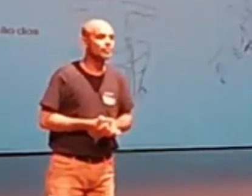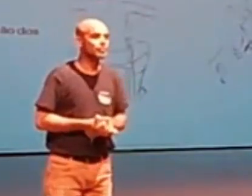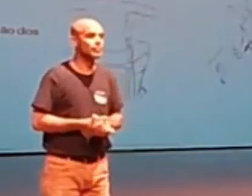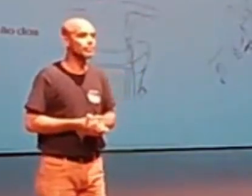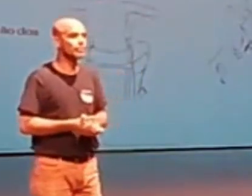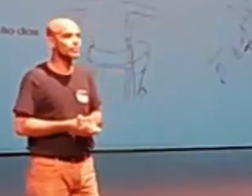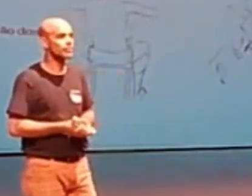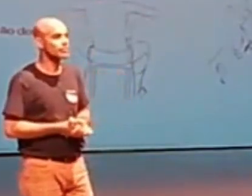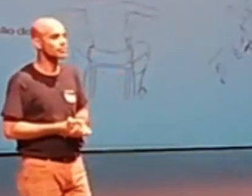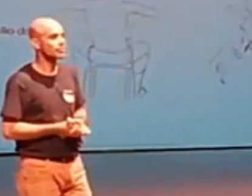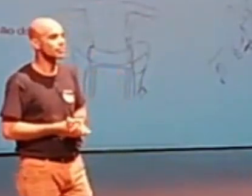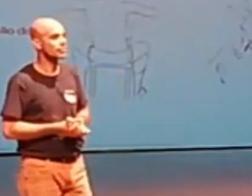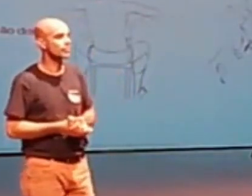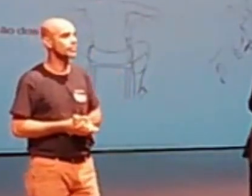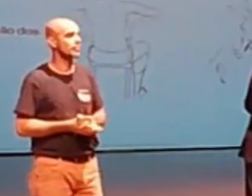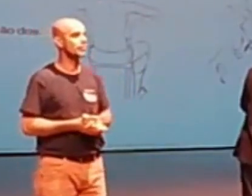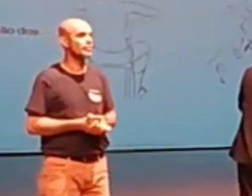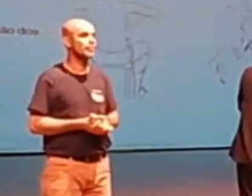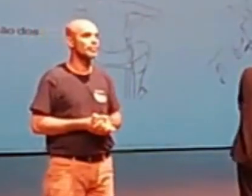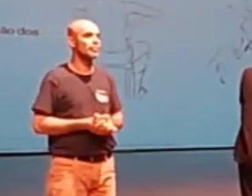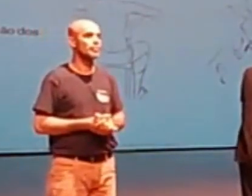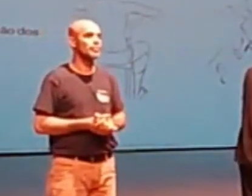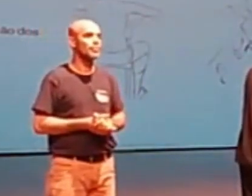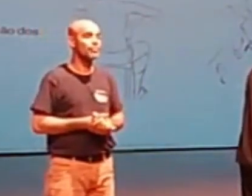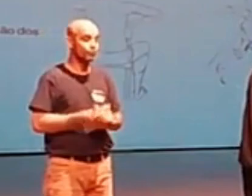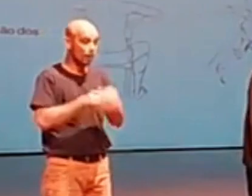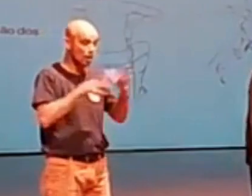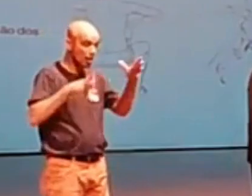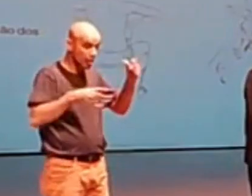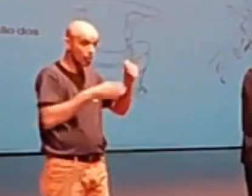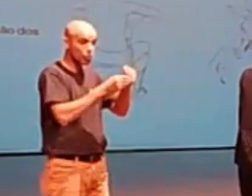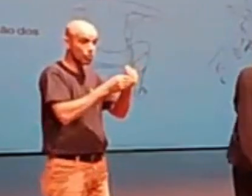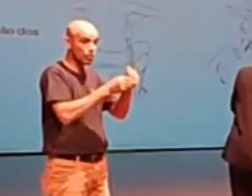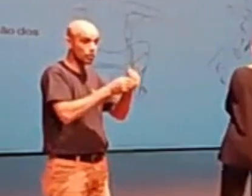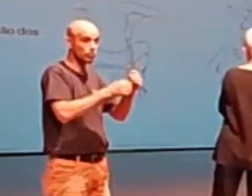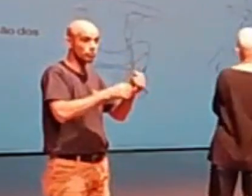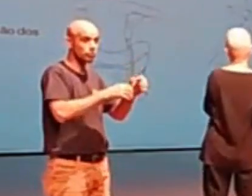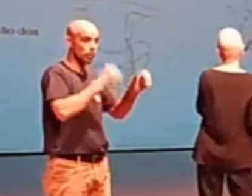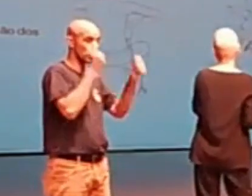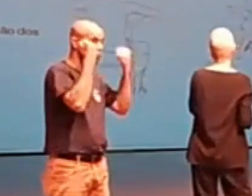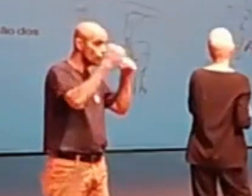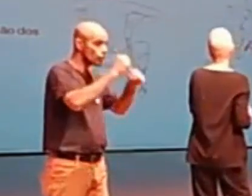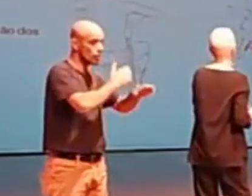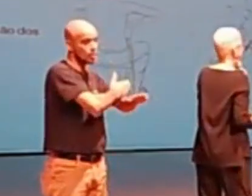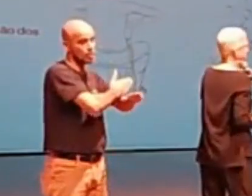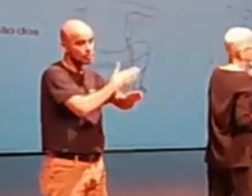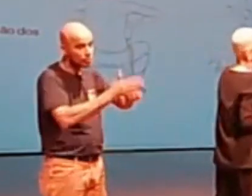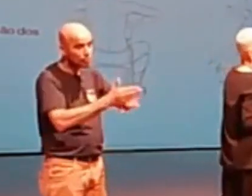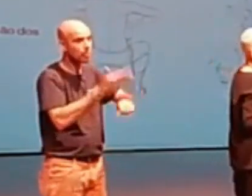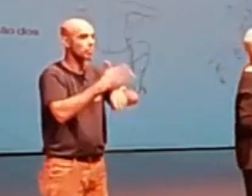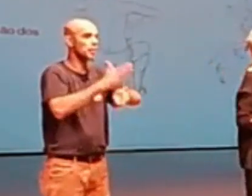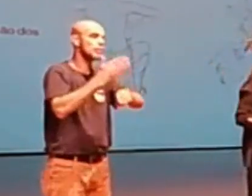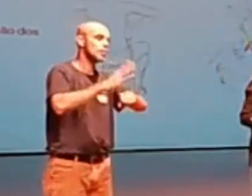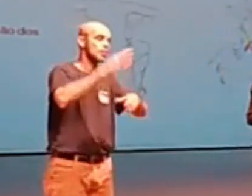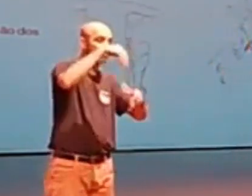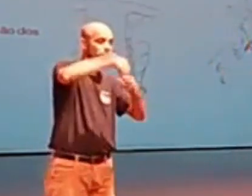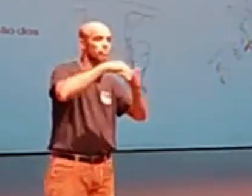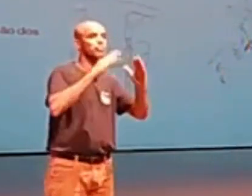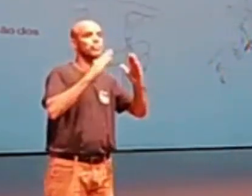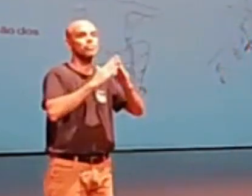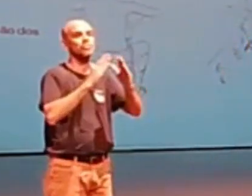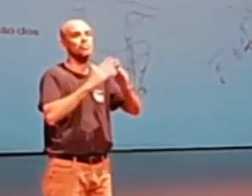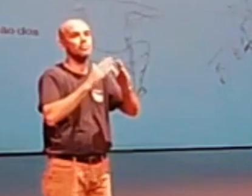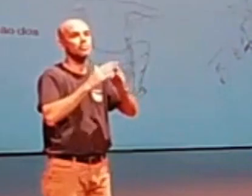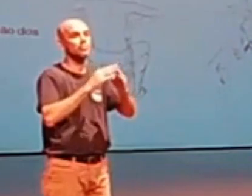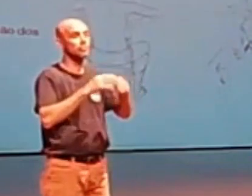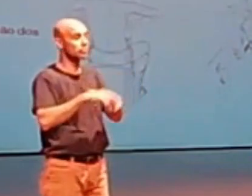Ele é incorporado à atividade do dia a dia, como eu falei para vocês. Eles devem ser praticados em casa e, idealmente, sob